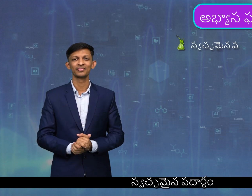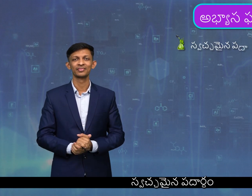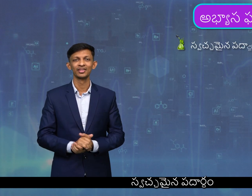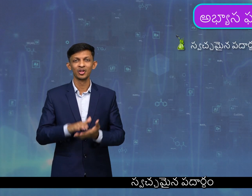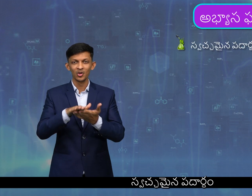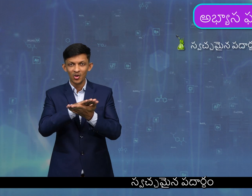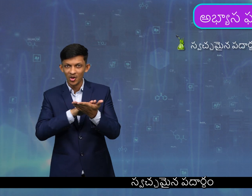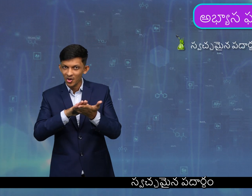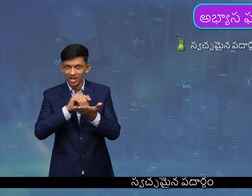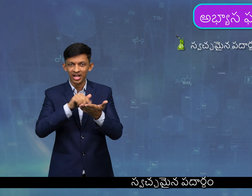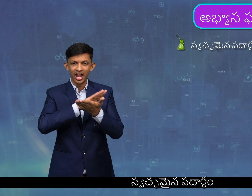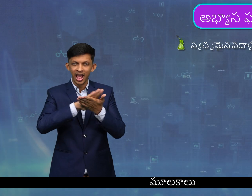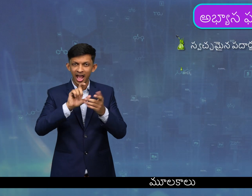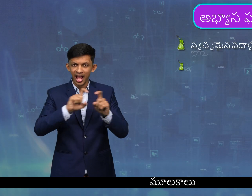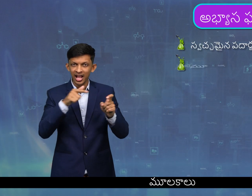పదార్థం,